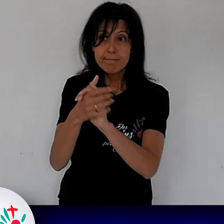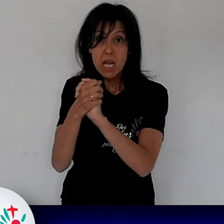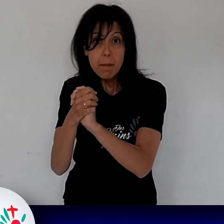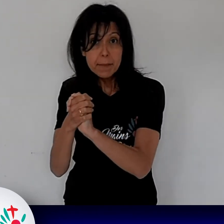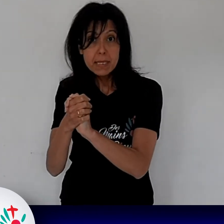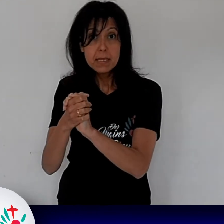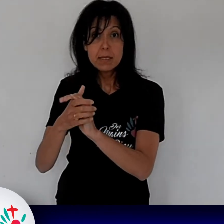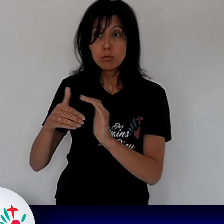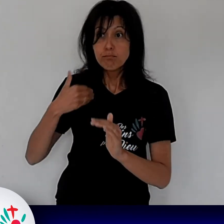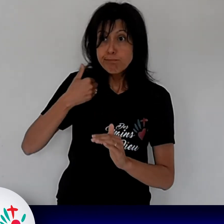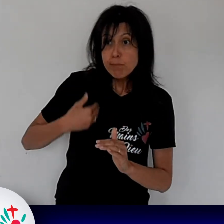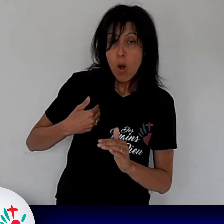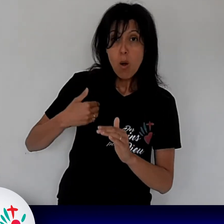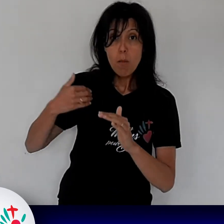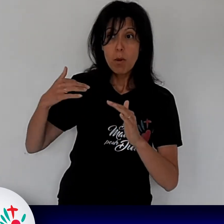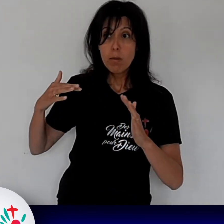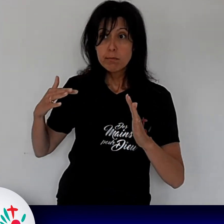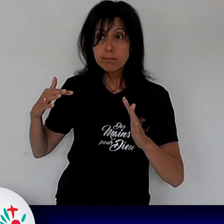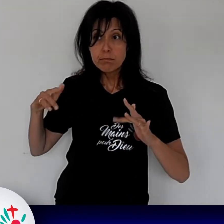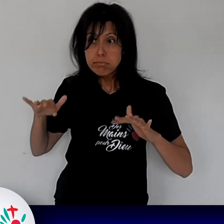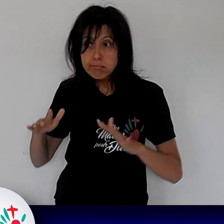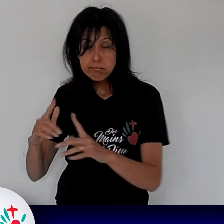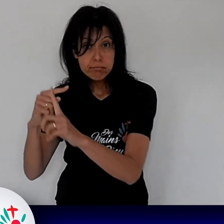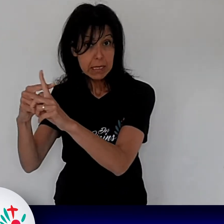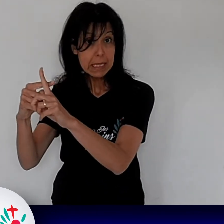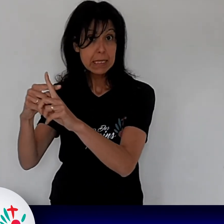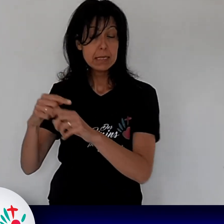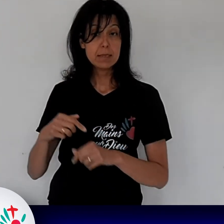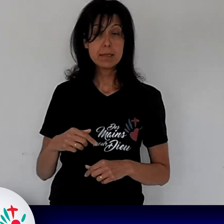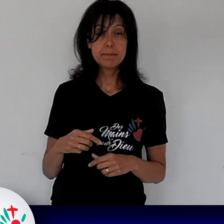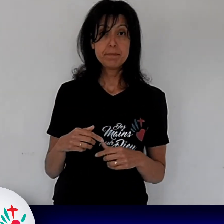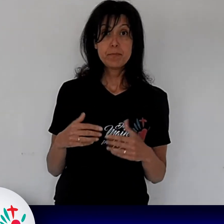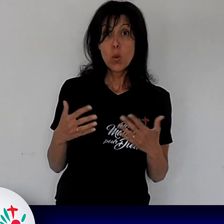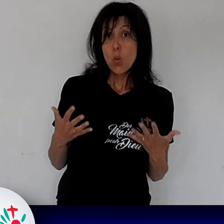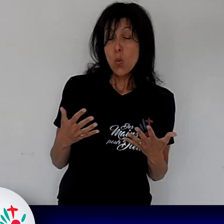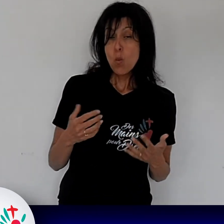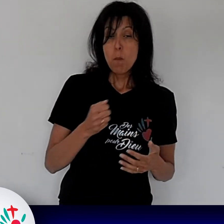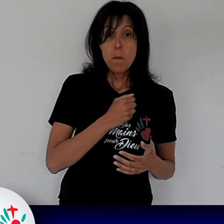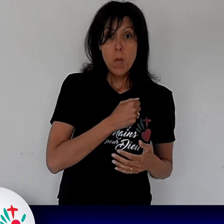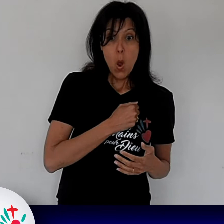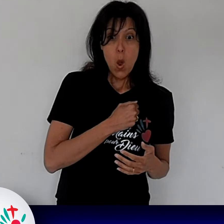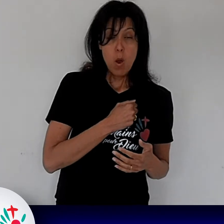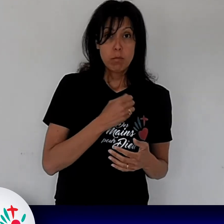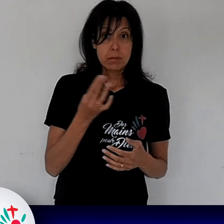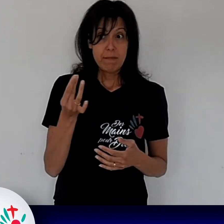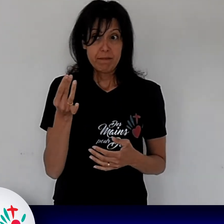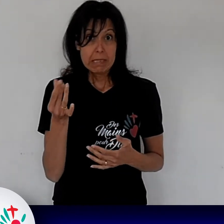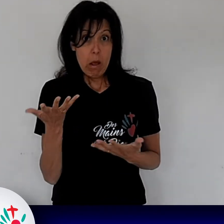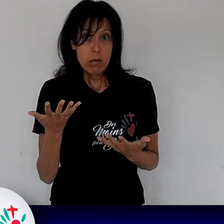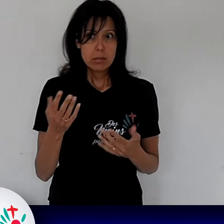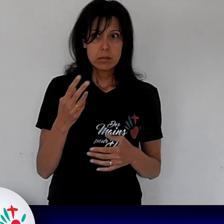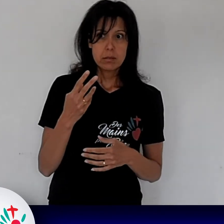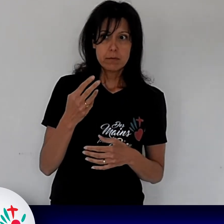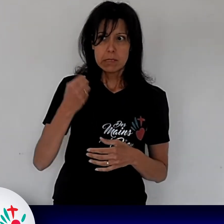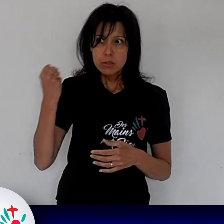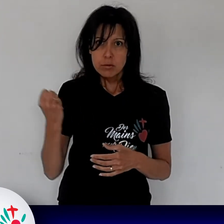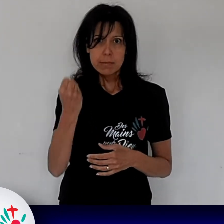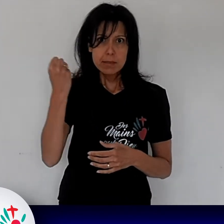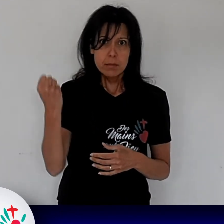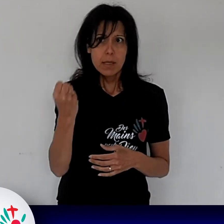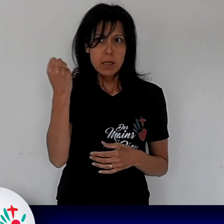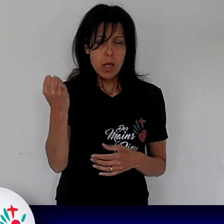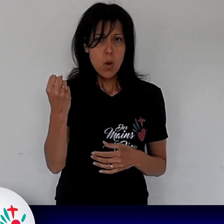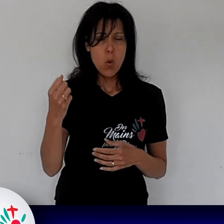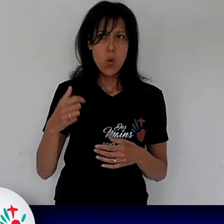Église. Nous avons peur pour nos finances parce que nous voyons que plus les semaines passent et plus les choses deviennent compliquées et difficiles à